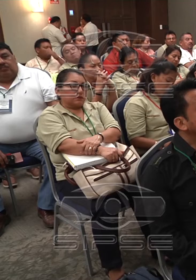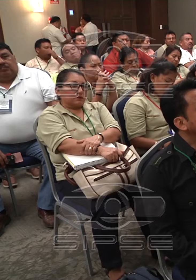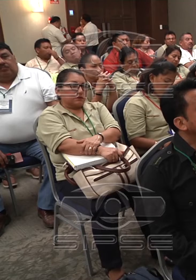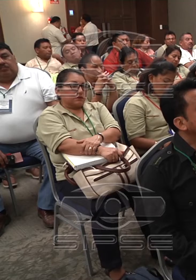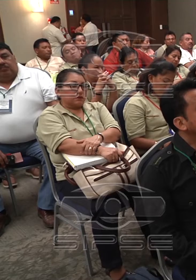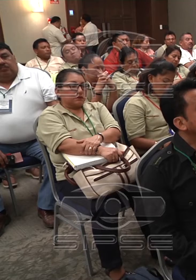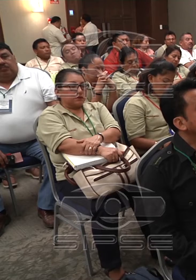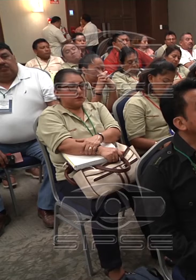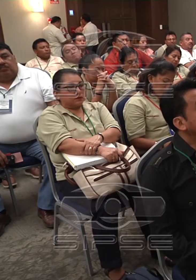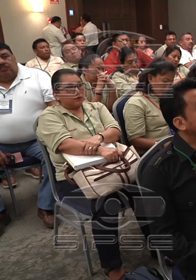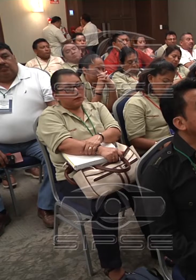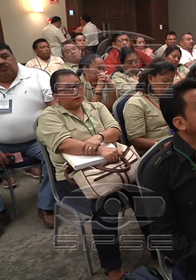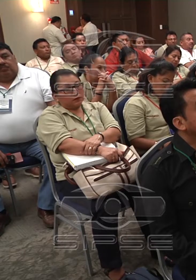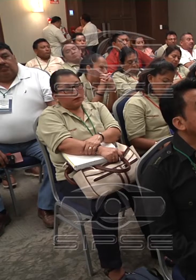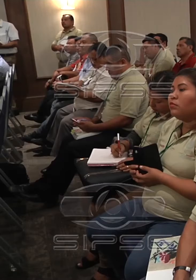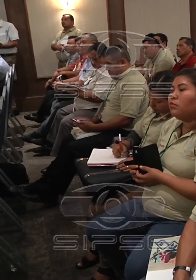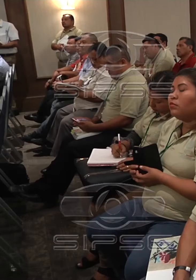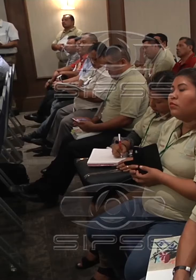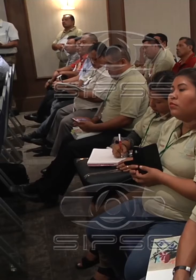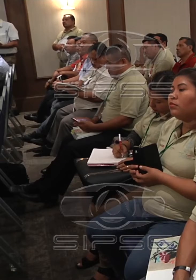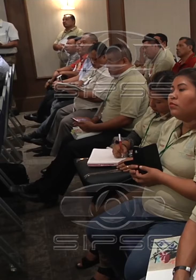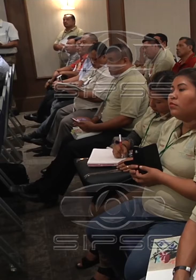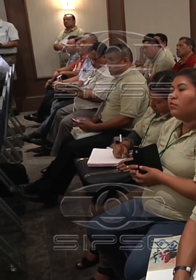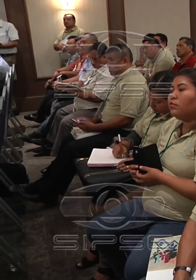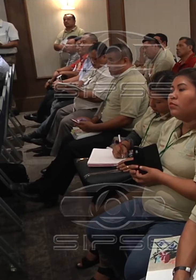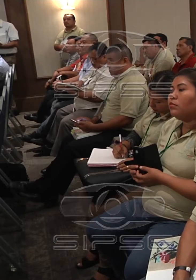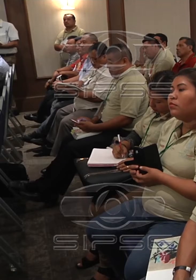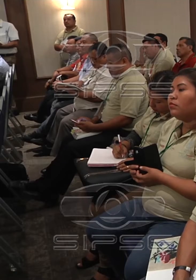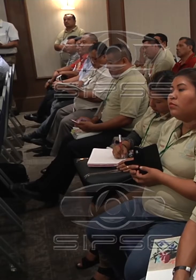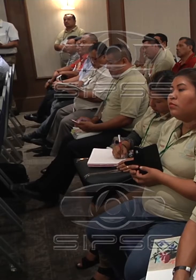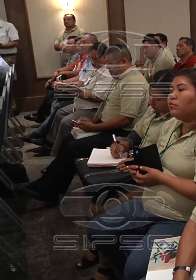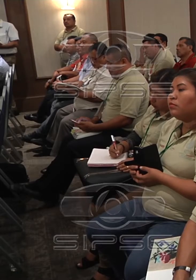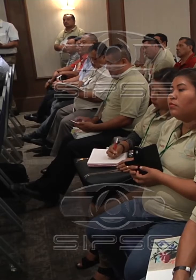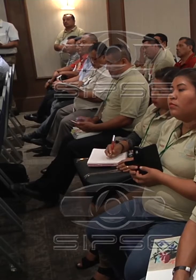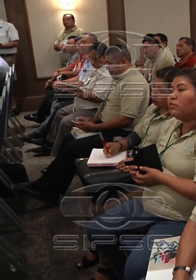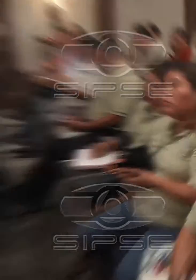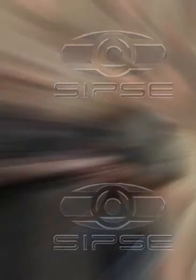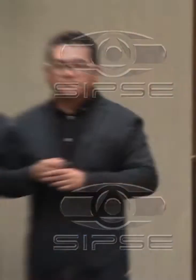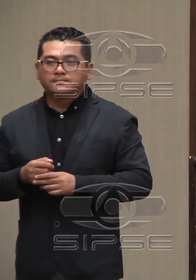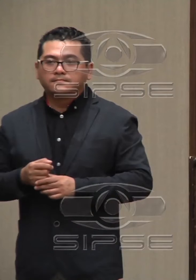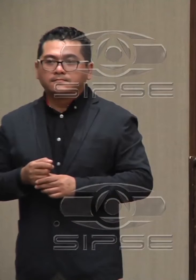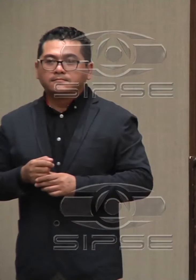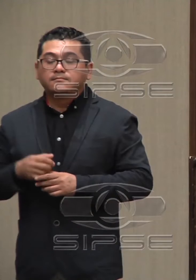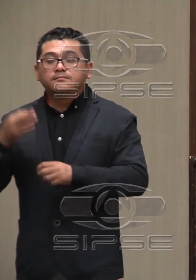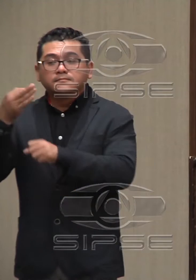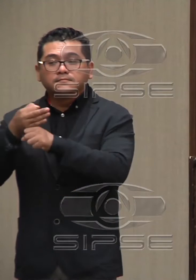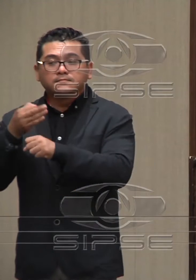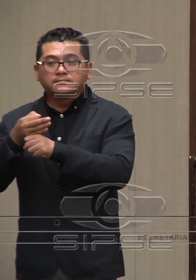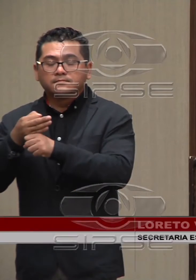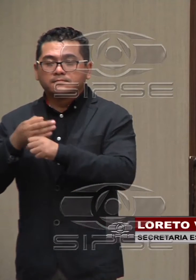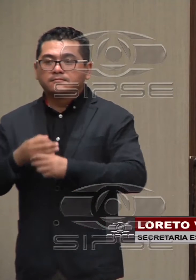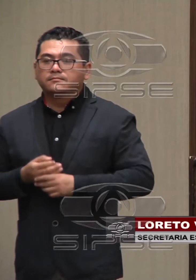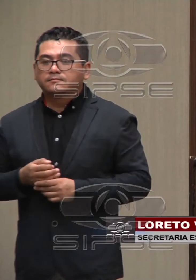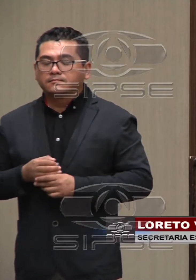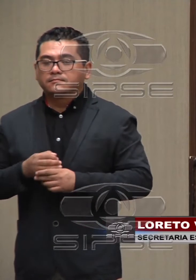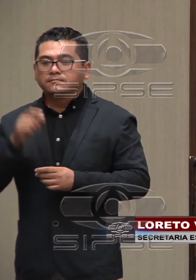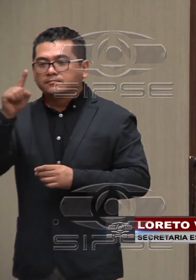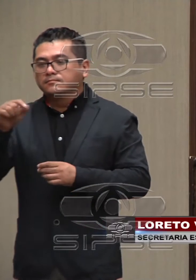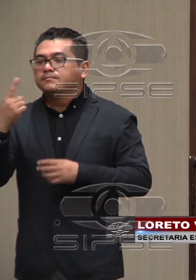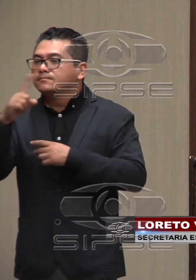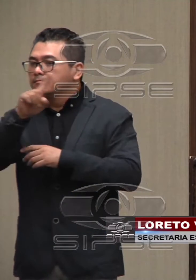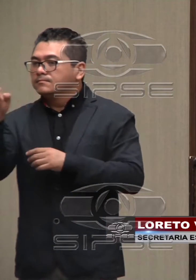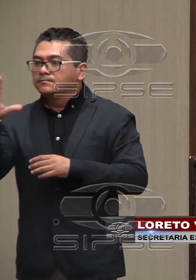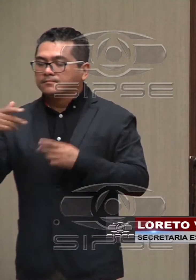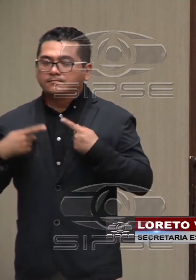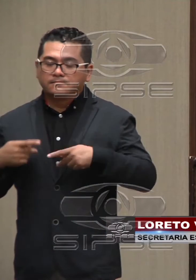maestros que se busca que todos los alumnos de Yucatán tengan los mismos derechos y oportunidades. Actualmente, uno de